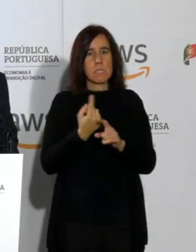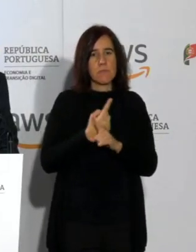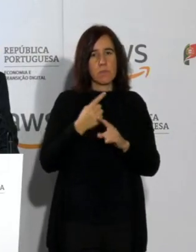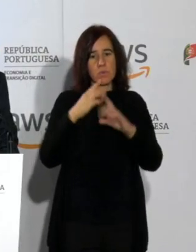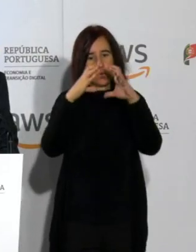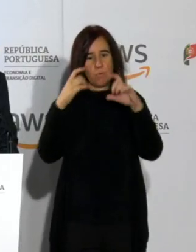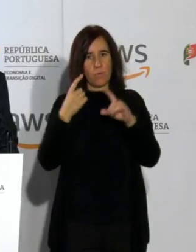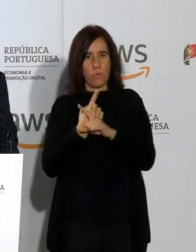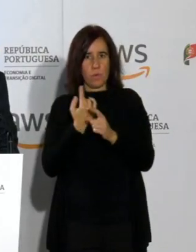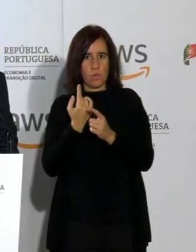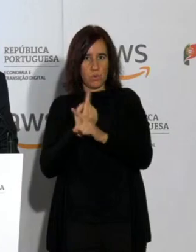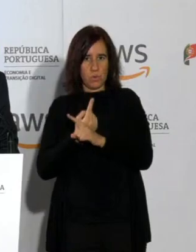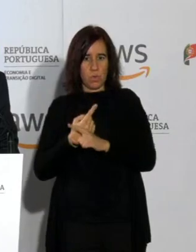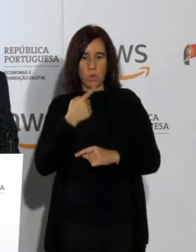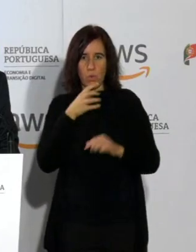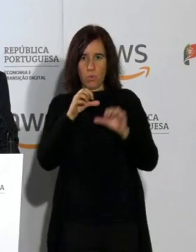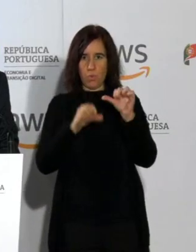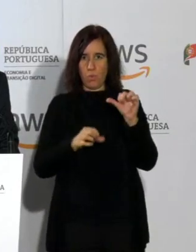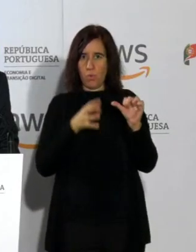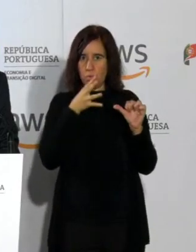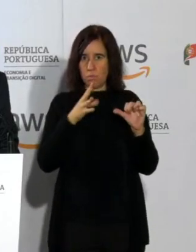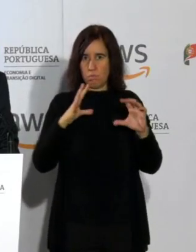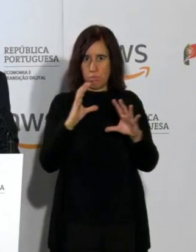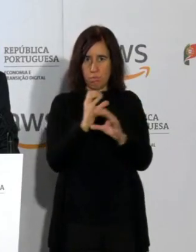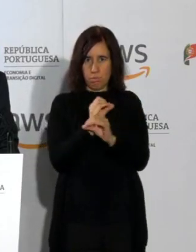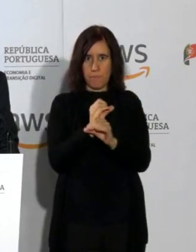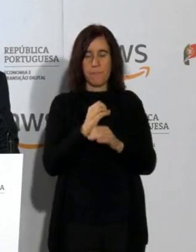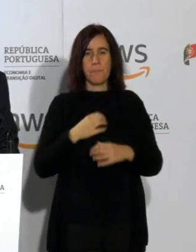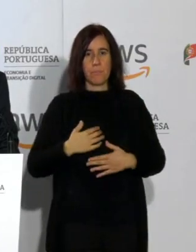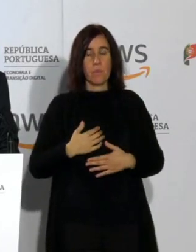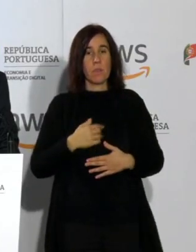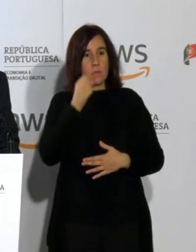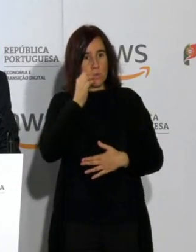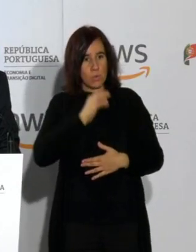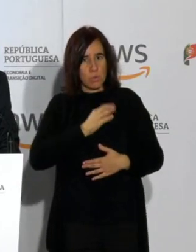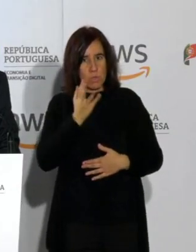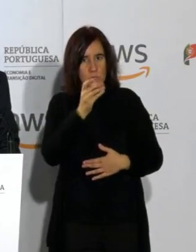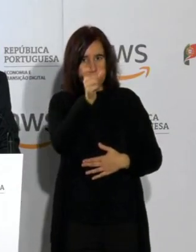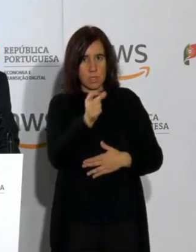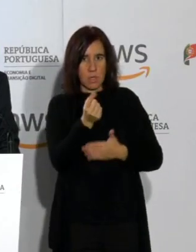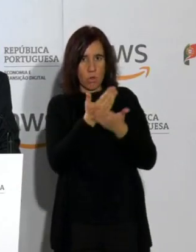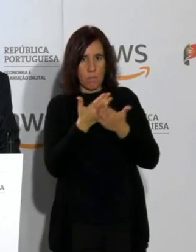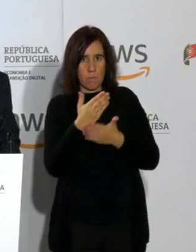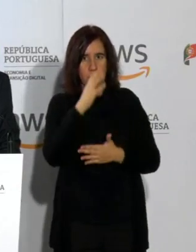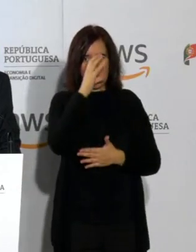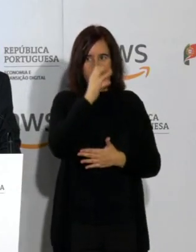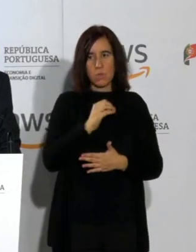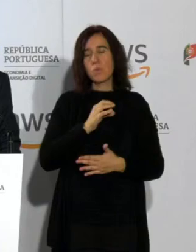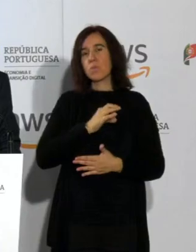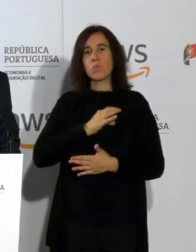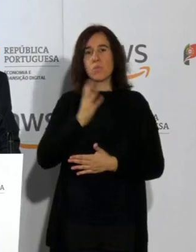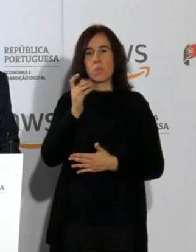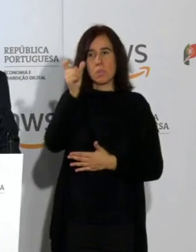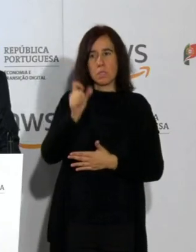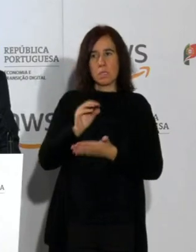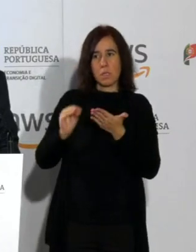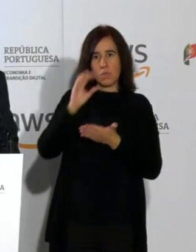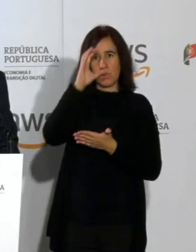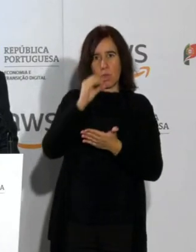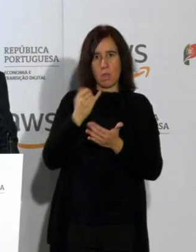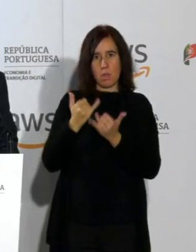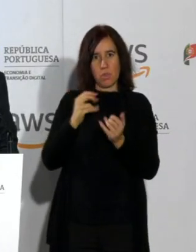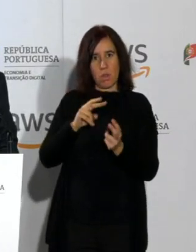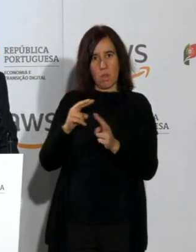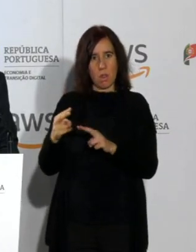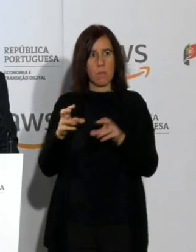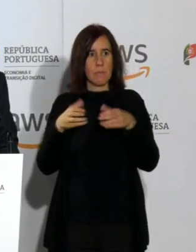nuvem. Concluo agradecendo a Vossa Excelência, Sr. Ministro da Economia, Vossa Excelência, Sr. Secretário de Estado da Transição Digital e a toda a